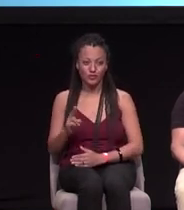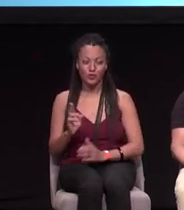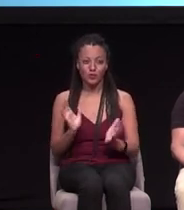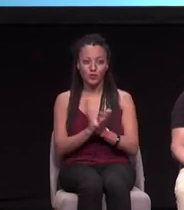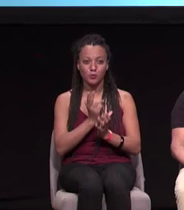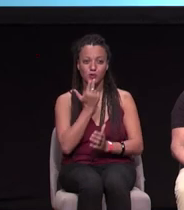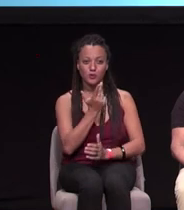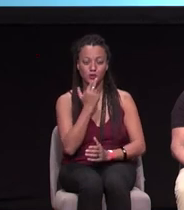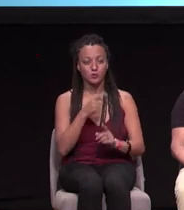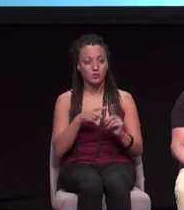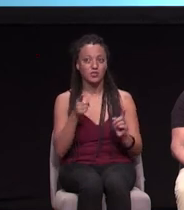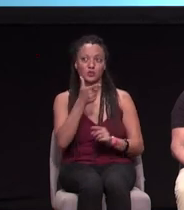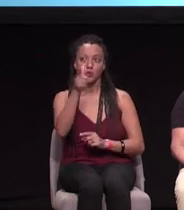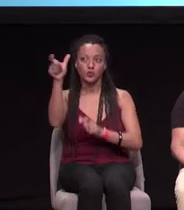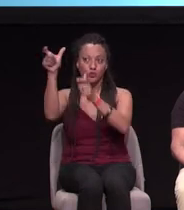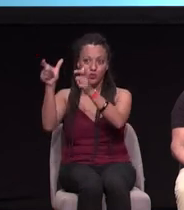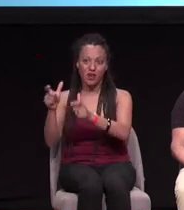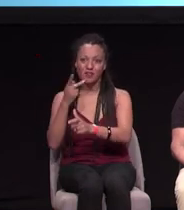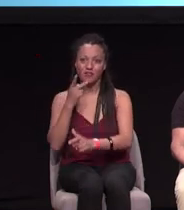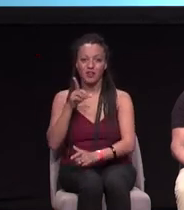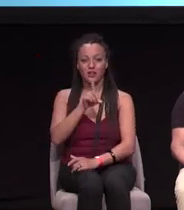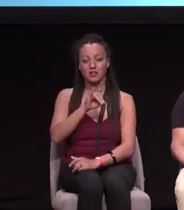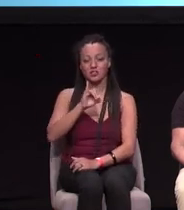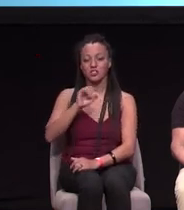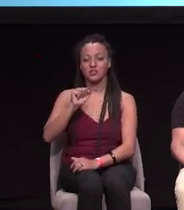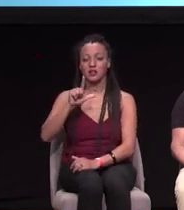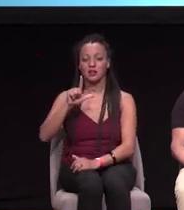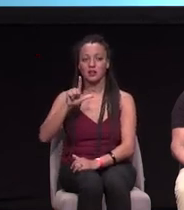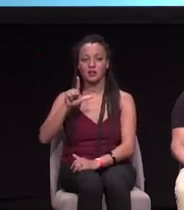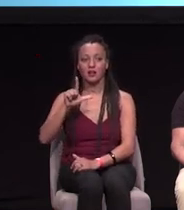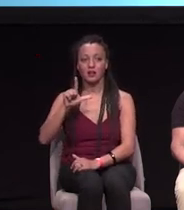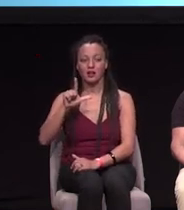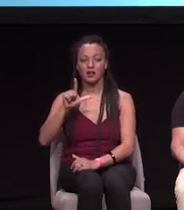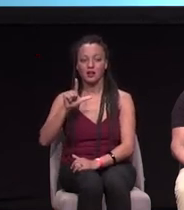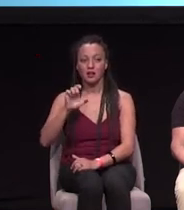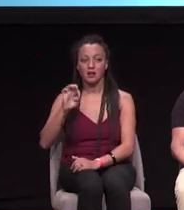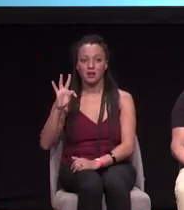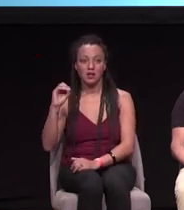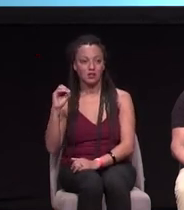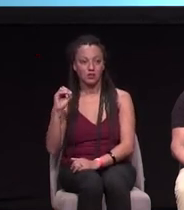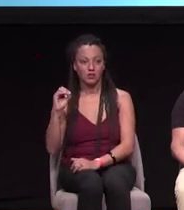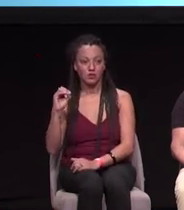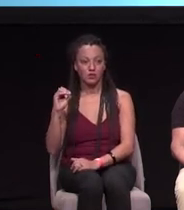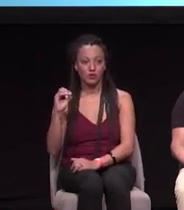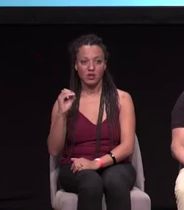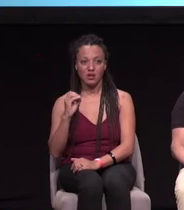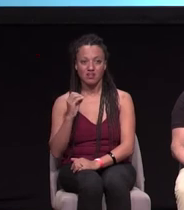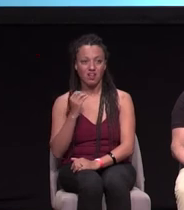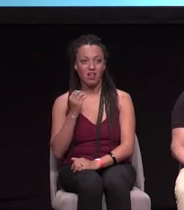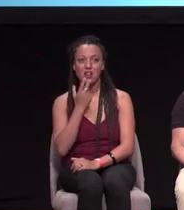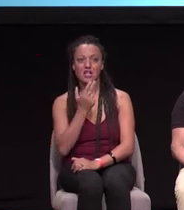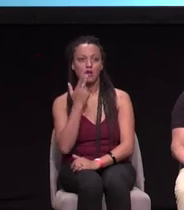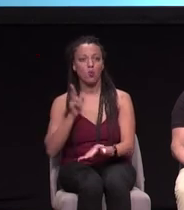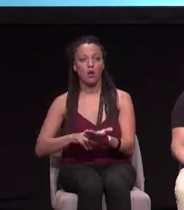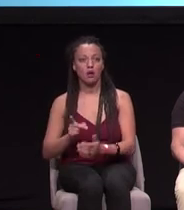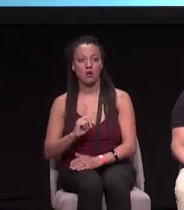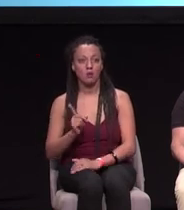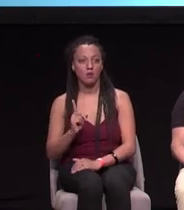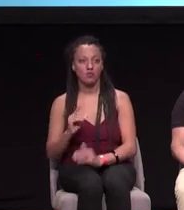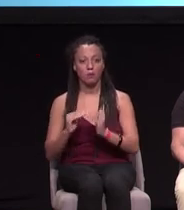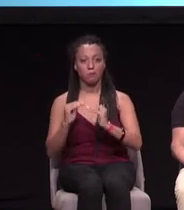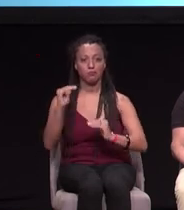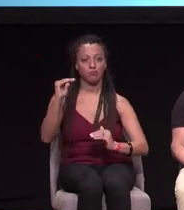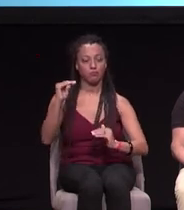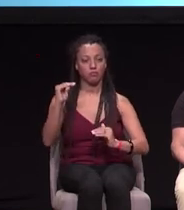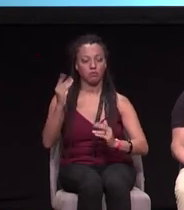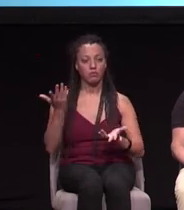mas muitos lugares ainda dialeto para diminuir né será que essa com essa cultura rica desse jeito só pode ser